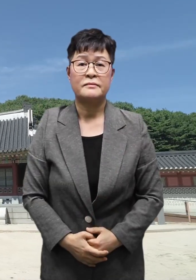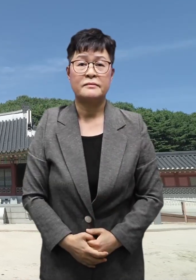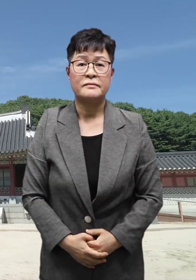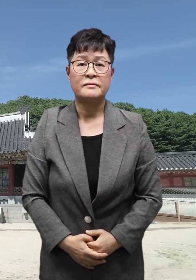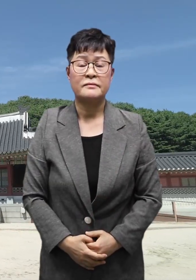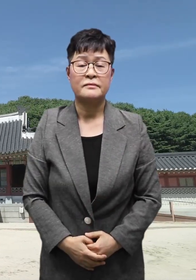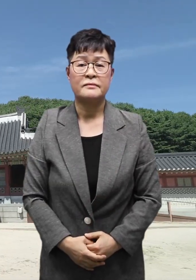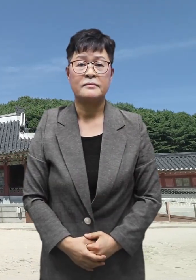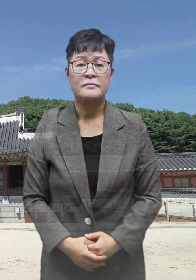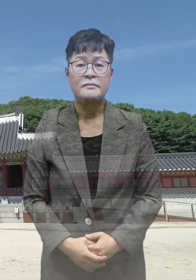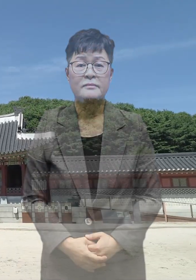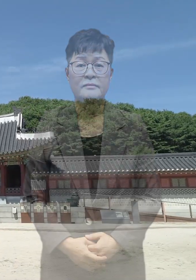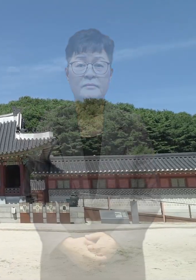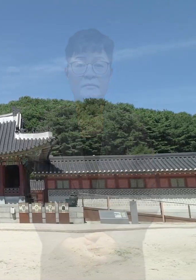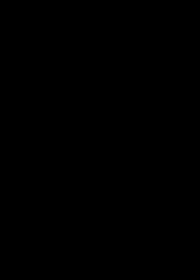의미 언집단위인